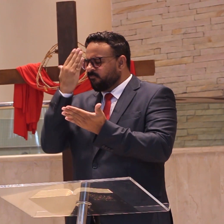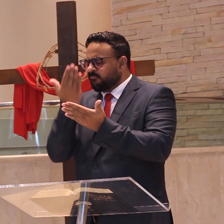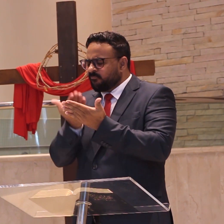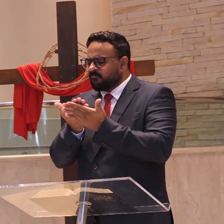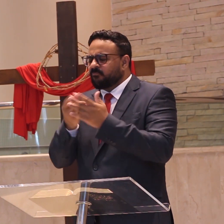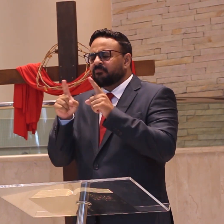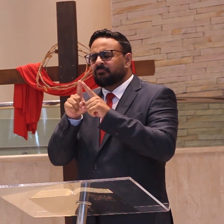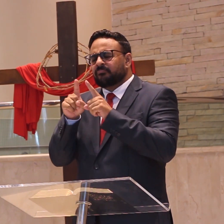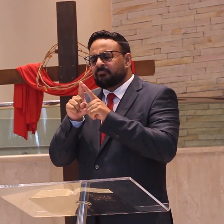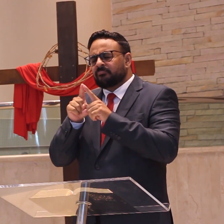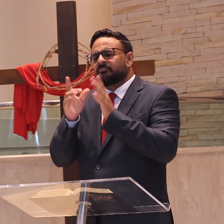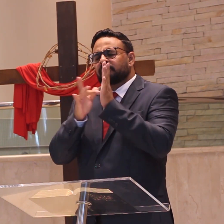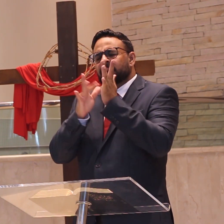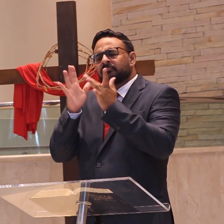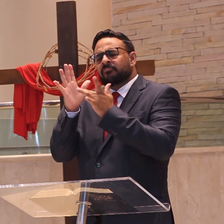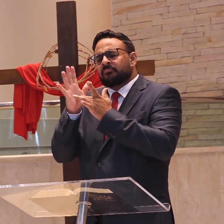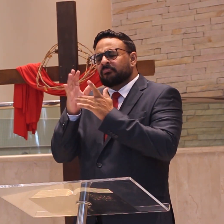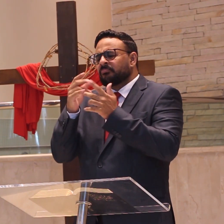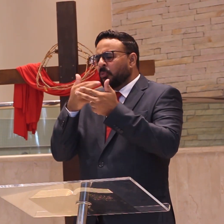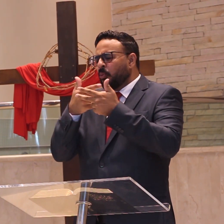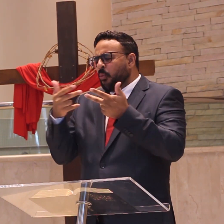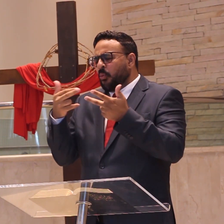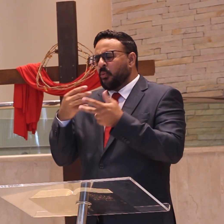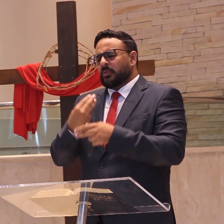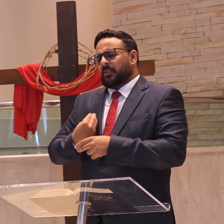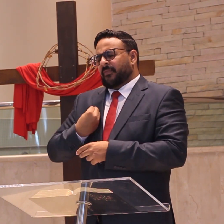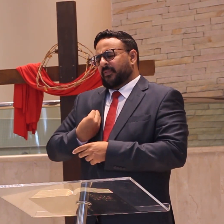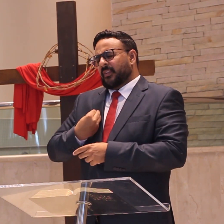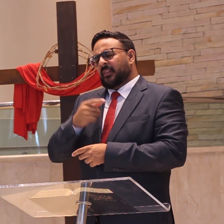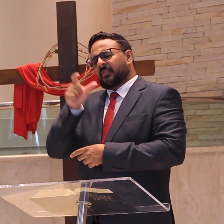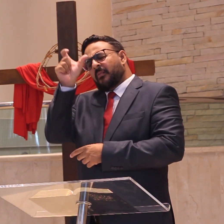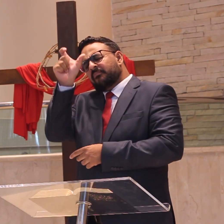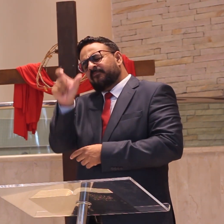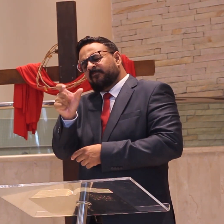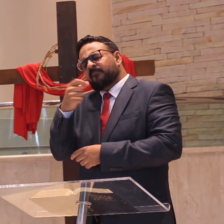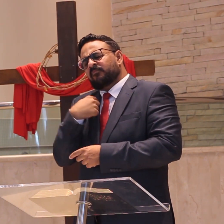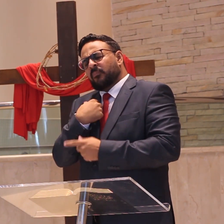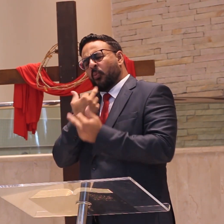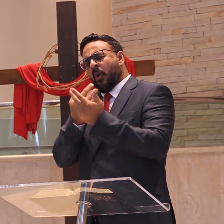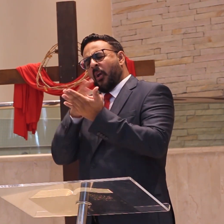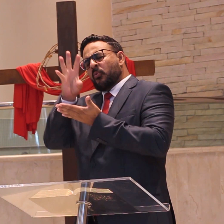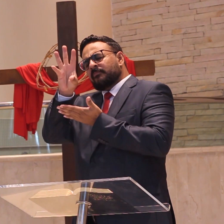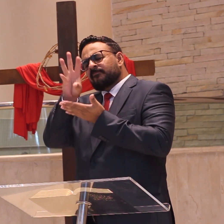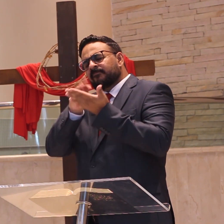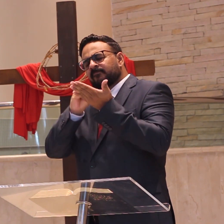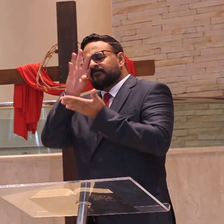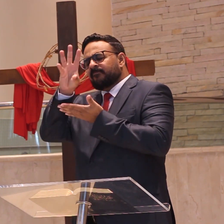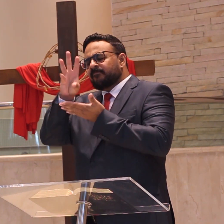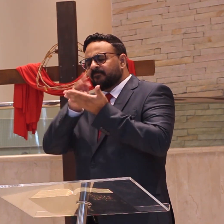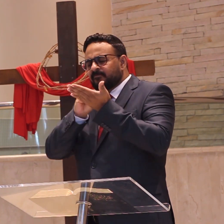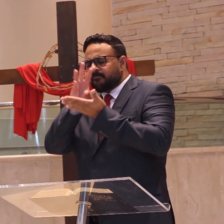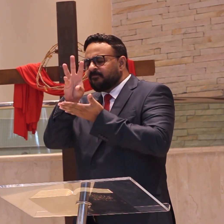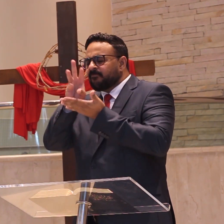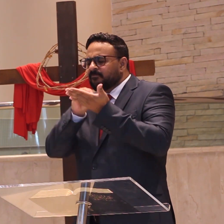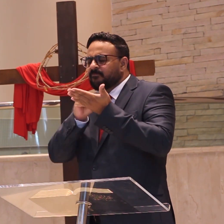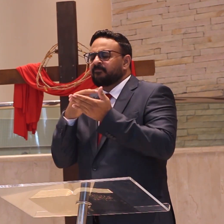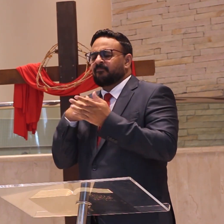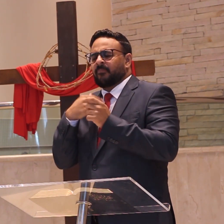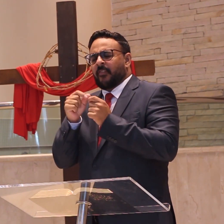nos orientar e que possamos acreditar e seguir estes conselhos e transformar a nossa vida como a vida de